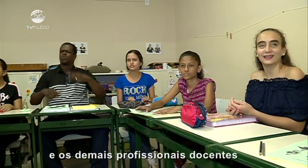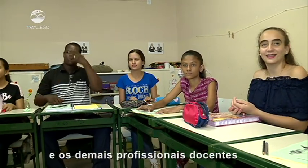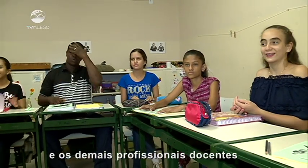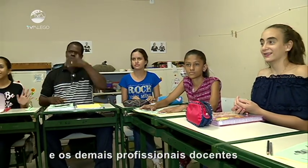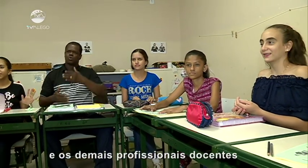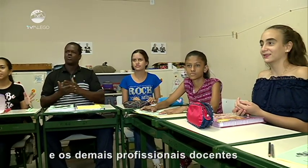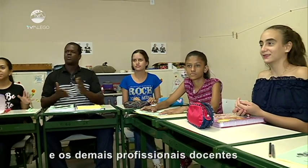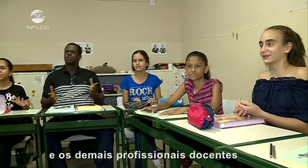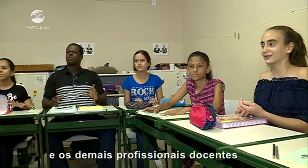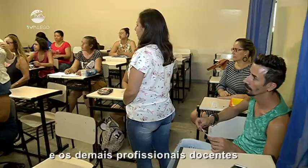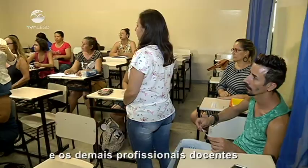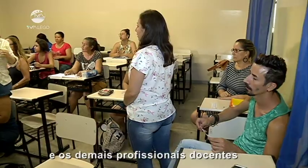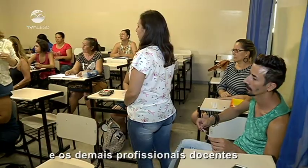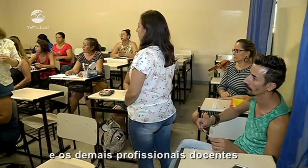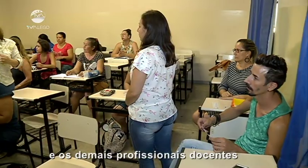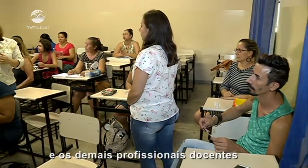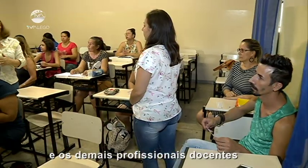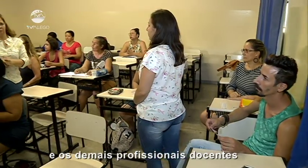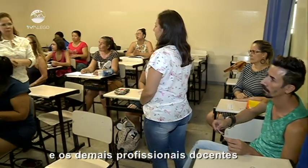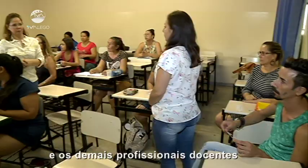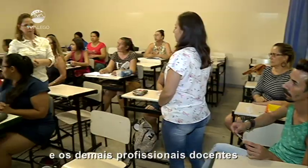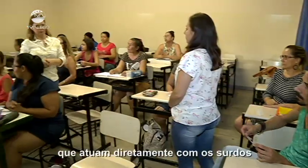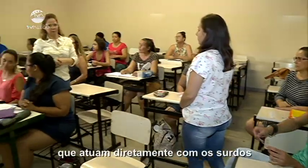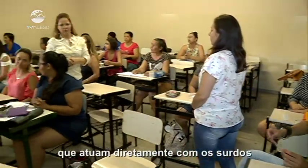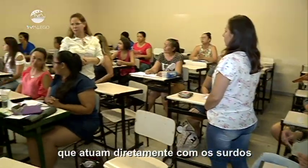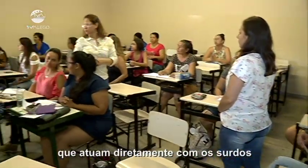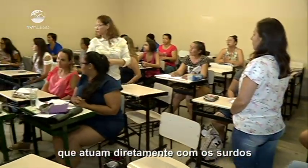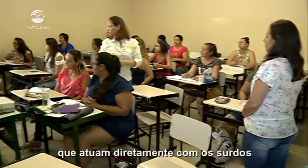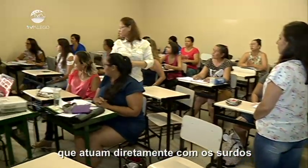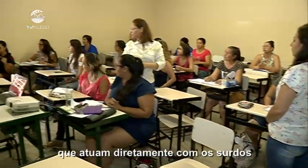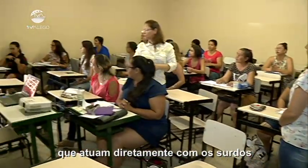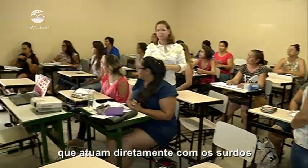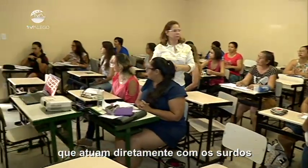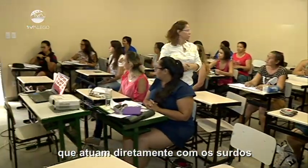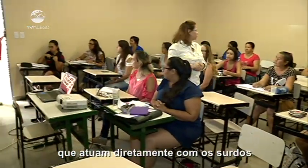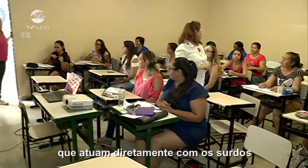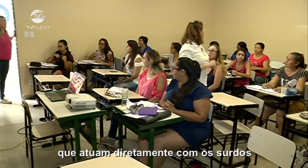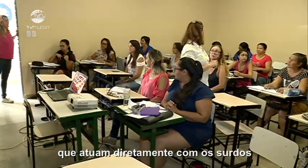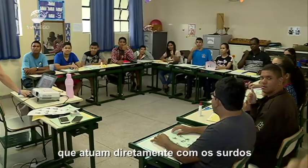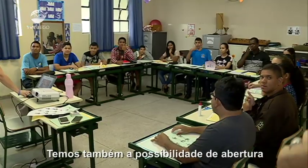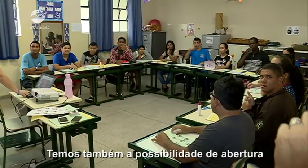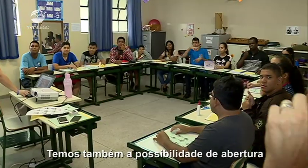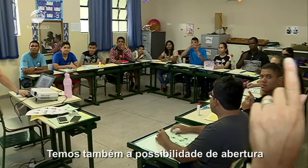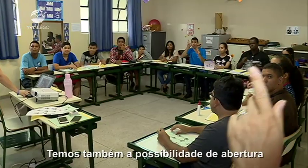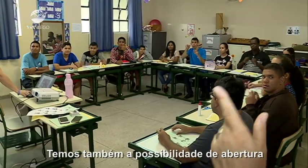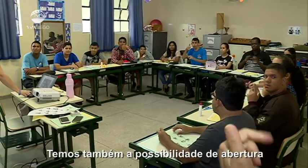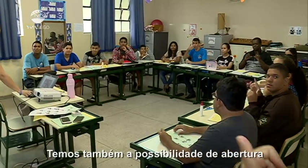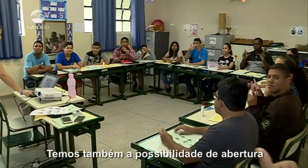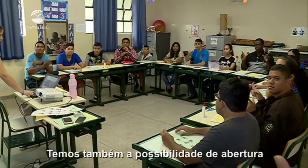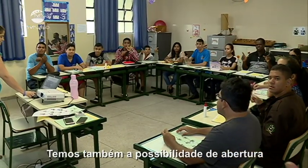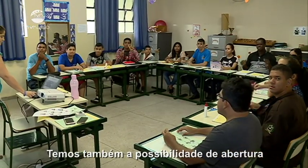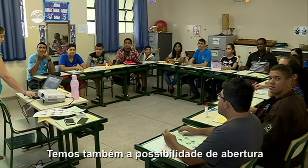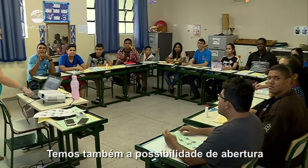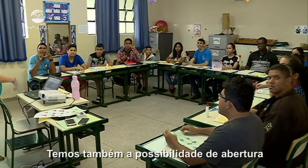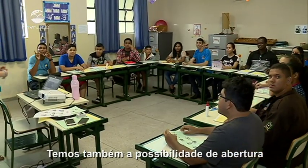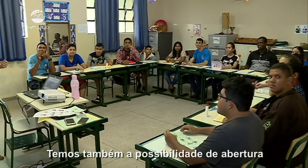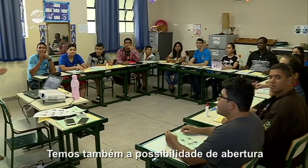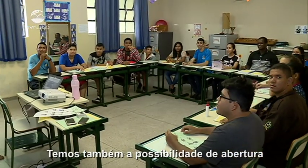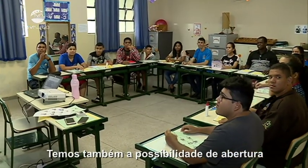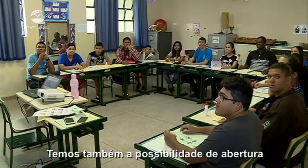os demais profissionais docentes que atuam diretamente com os surdos. Temos também a possibilidade de abertura